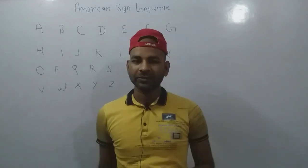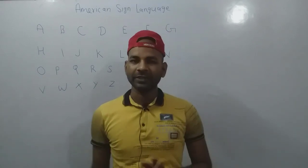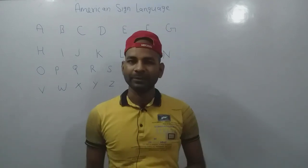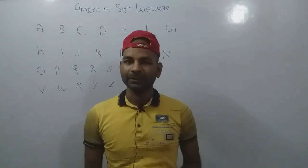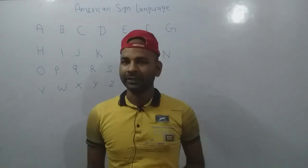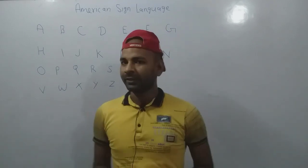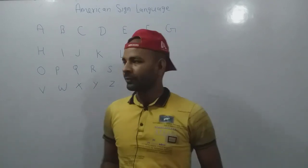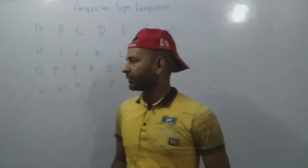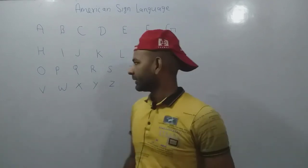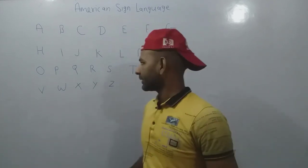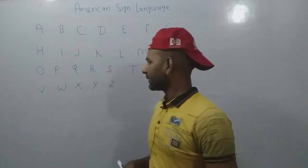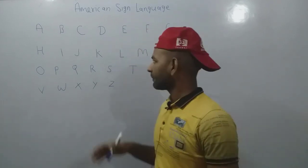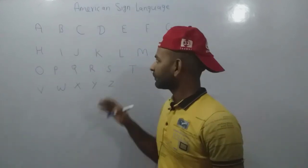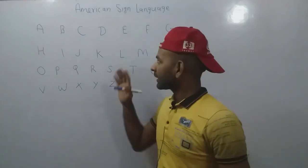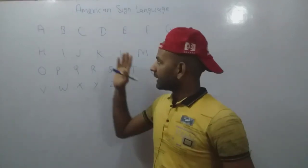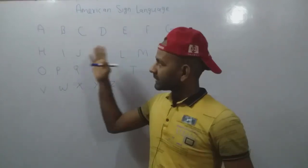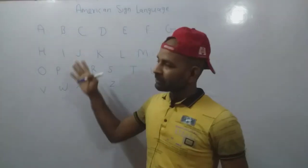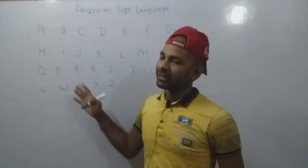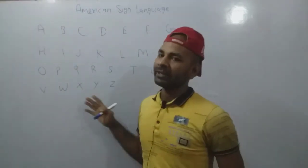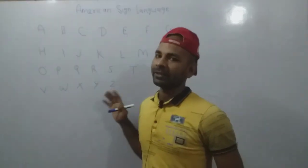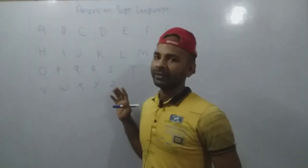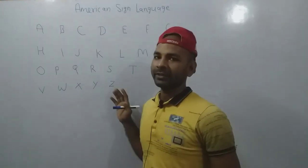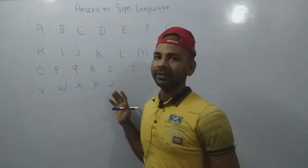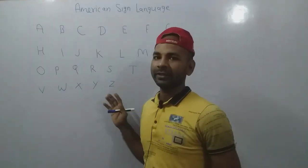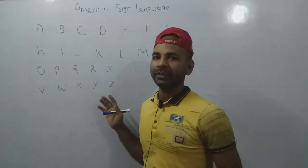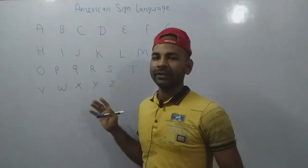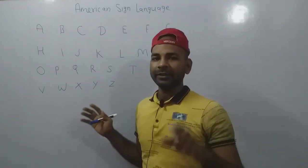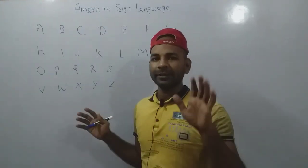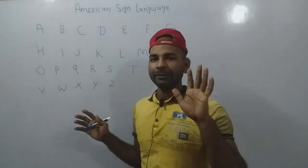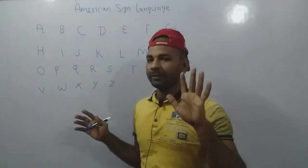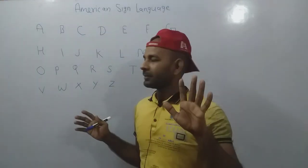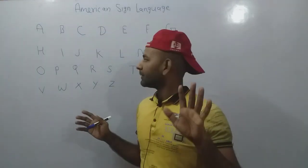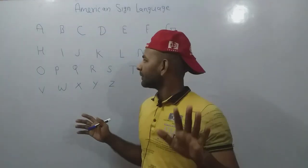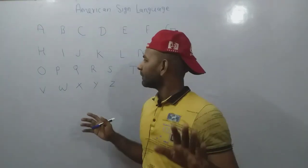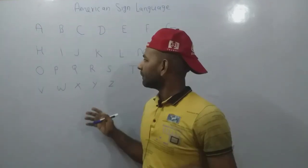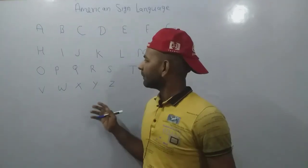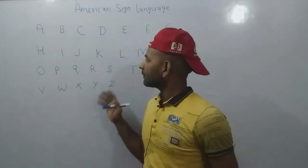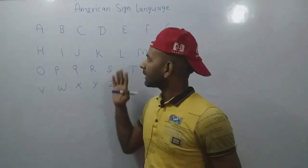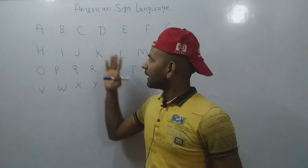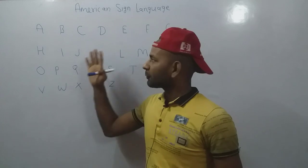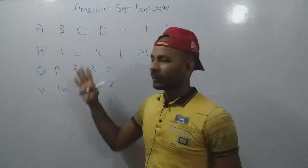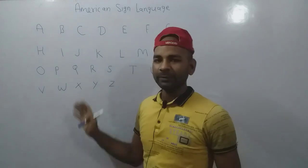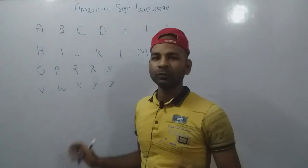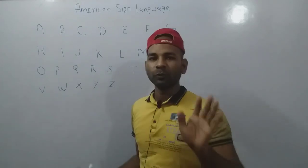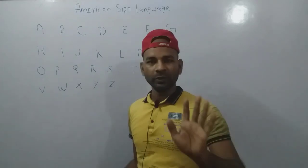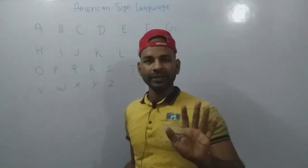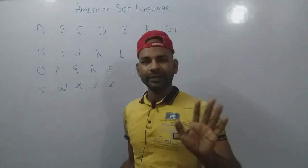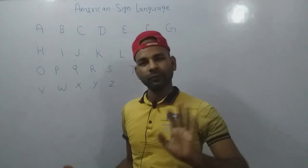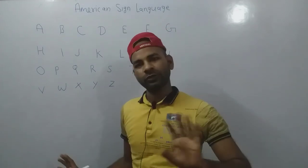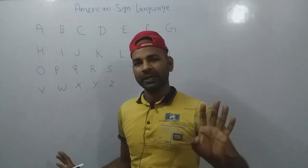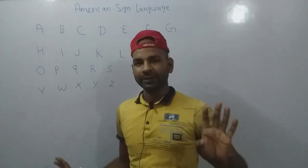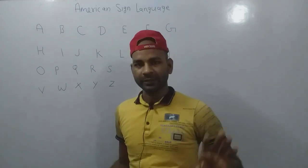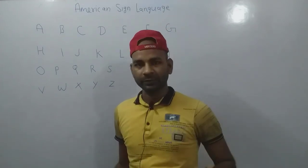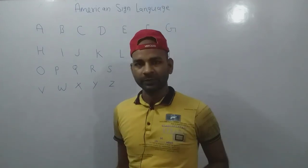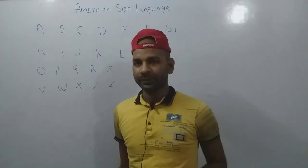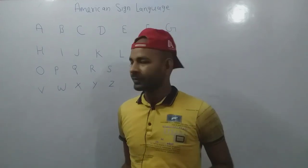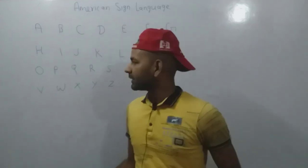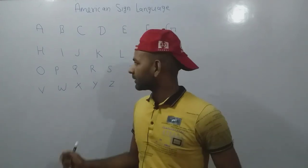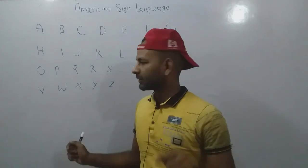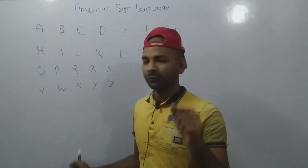एक्स्ट्रा नियम बता रहा हूँ। देखिए, ये सब बनाने के लिए आपको पहली बात तो बोलना नहीं है, अगर कुछ दिखाना है तो ठीक है, मतलब कुछ